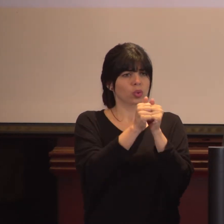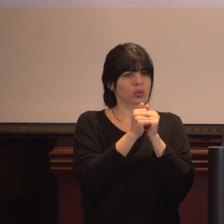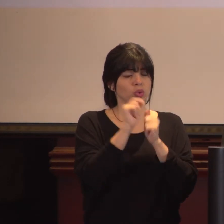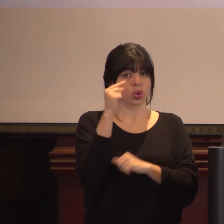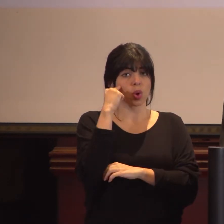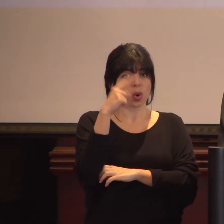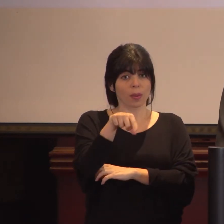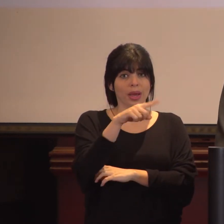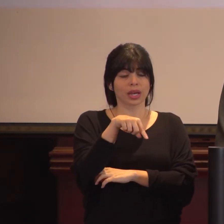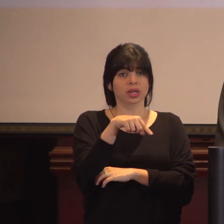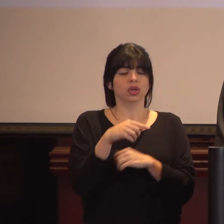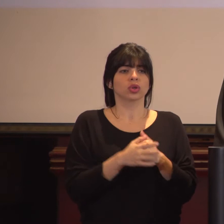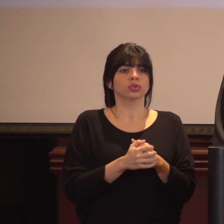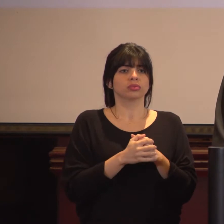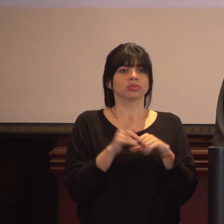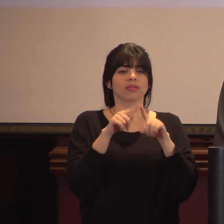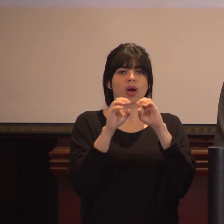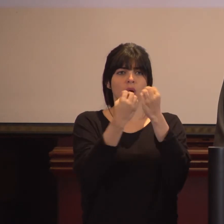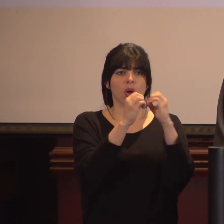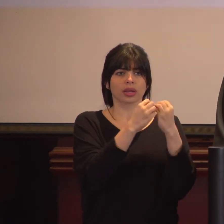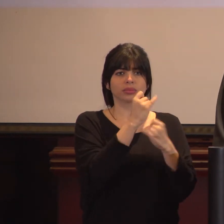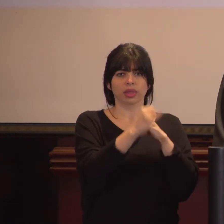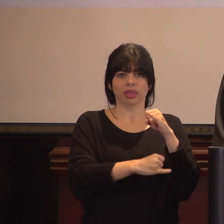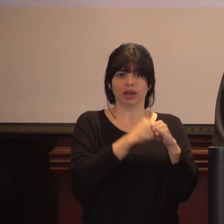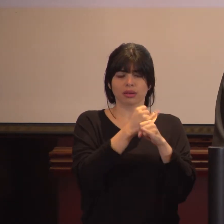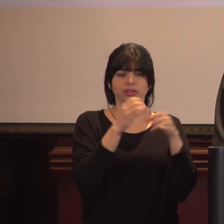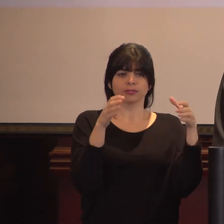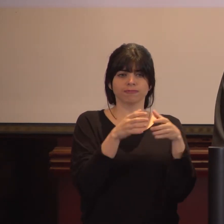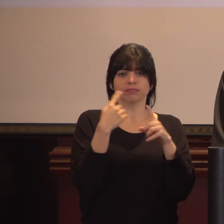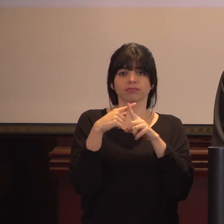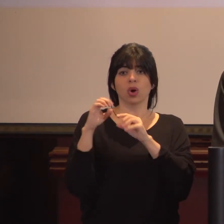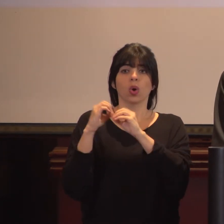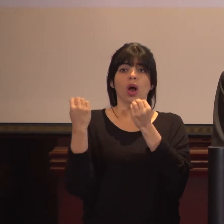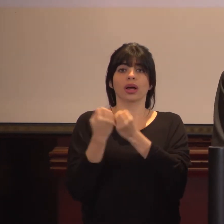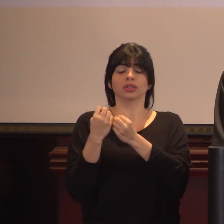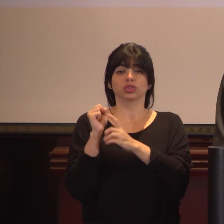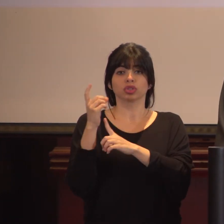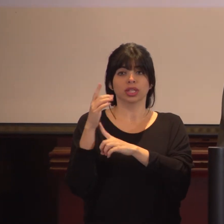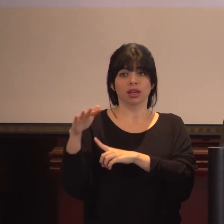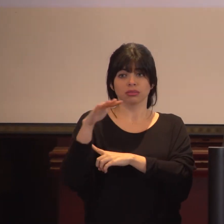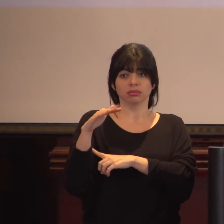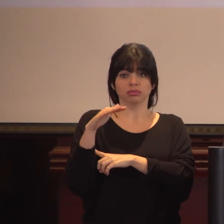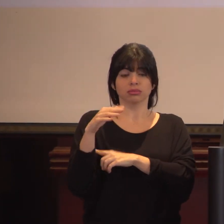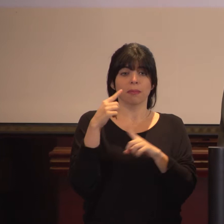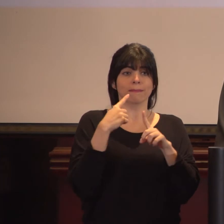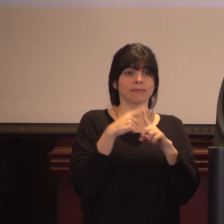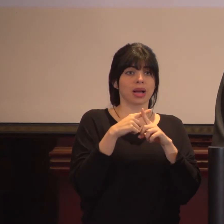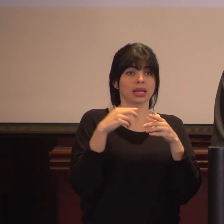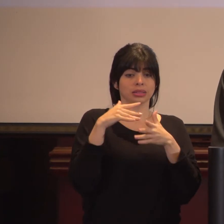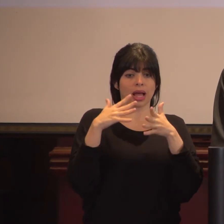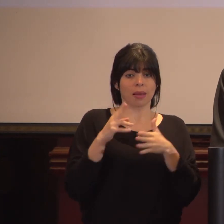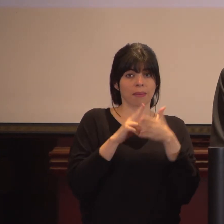los gobiernos los organismos internacionales las organizaciones de la sociedad civil y de la academia